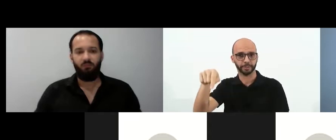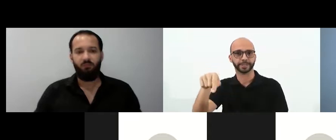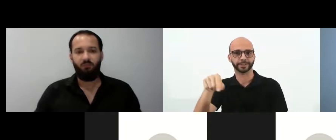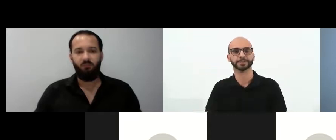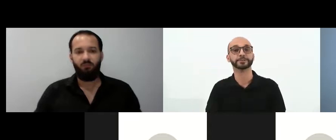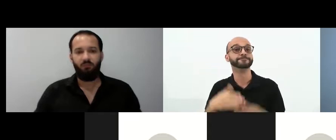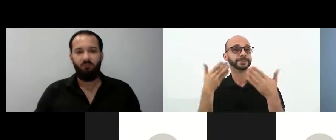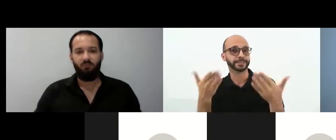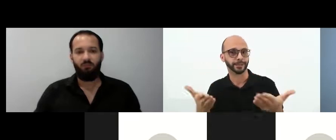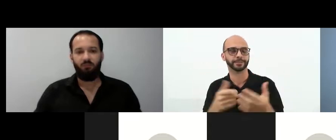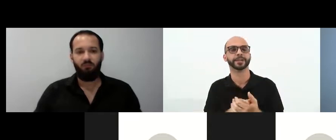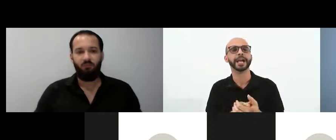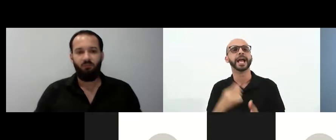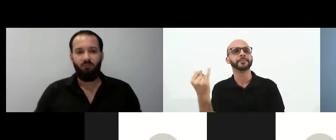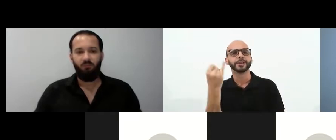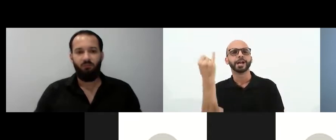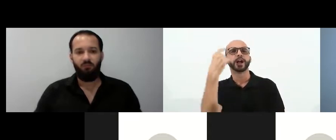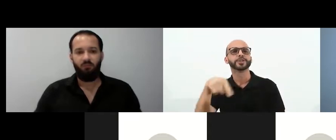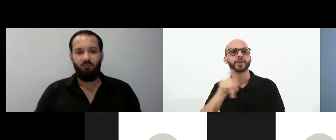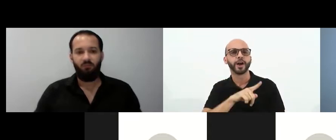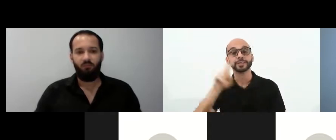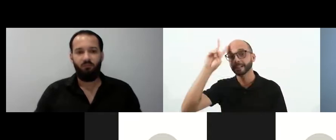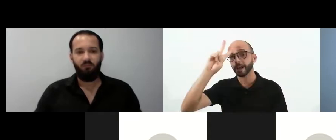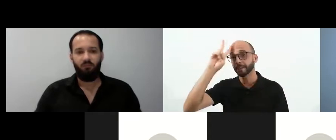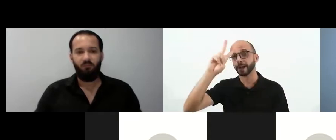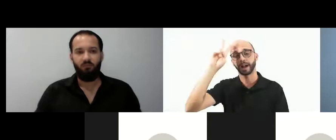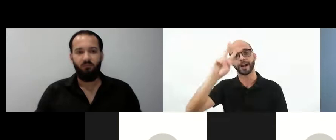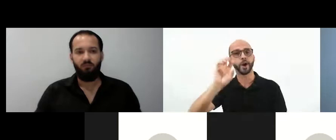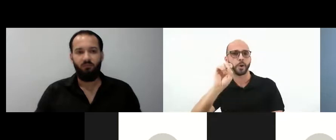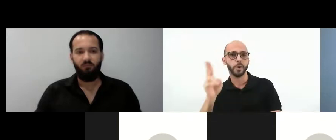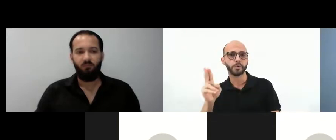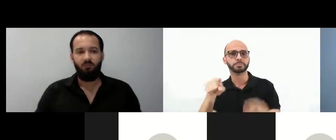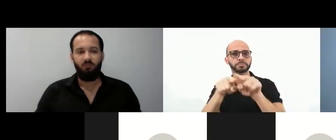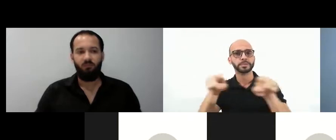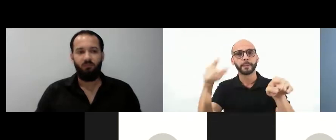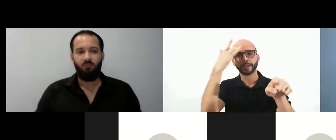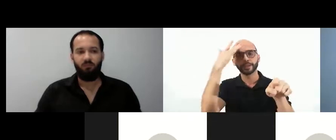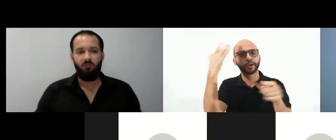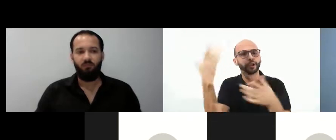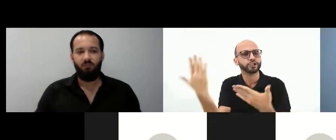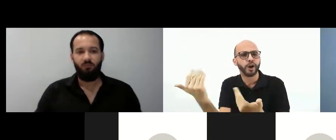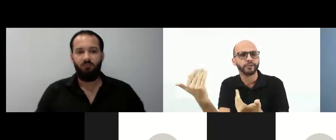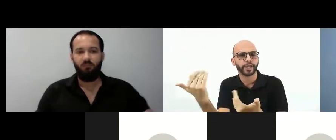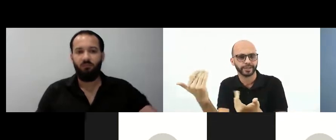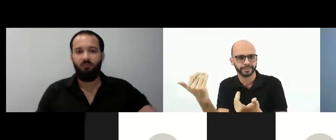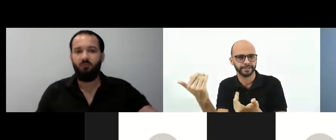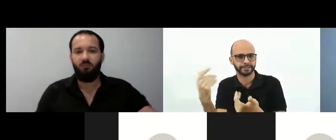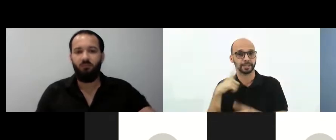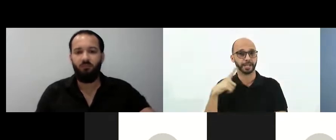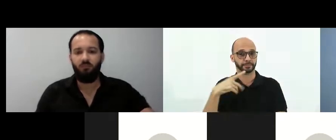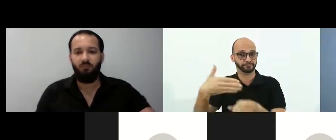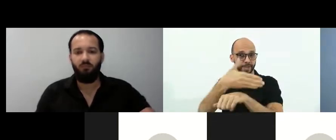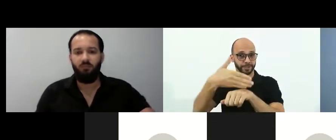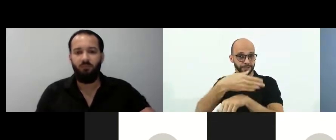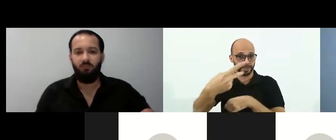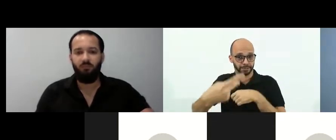Nós podemos começar falando sobre a importância que tem sobre essa questão da história para as